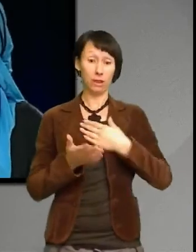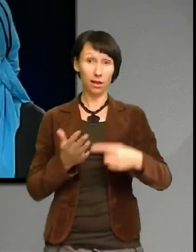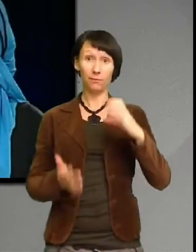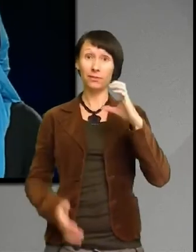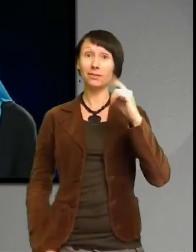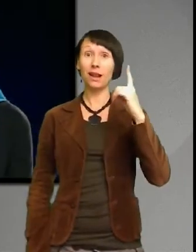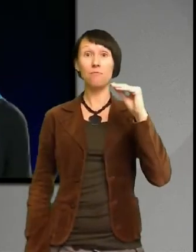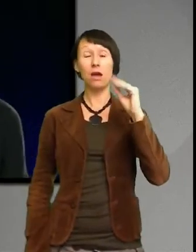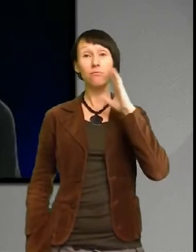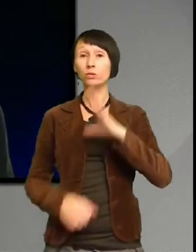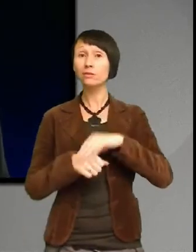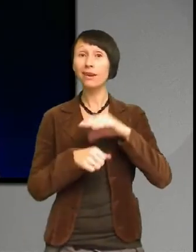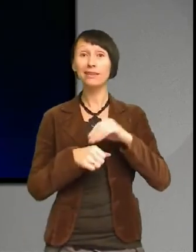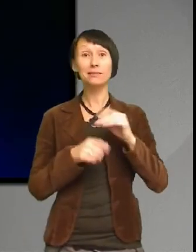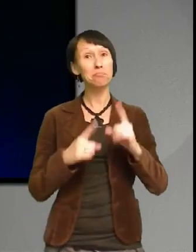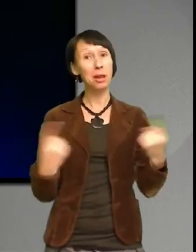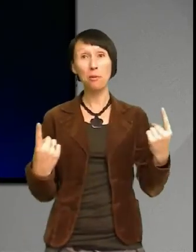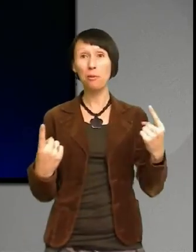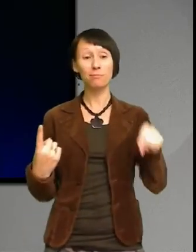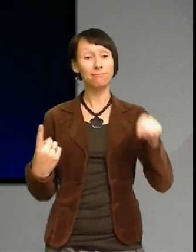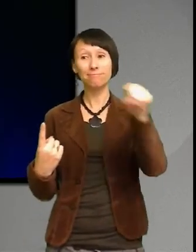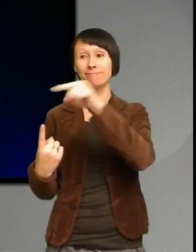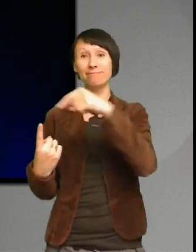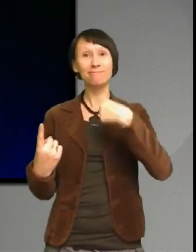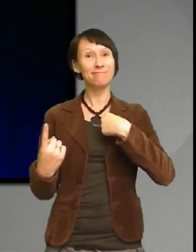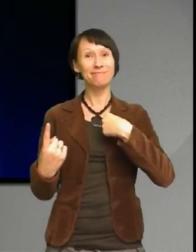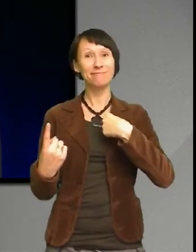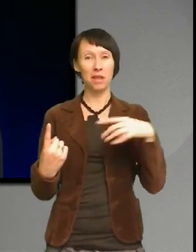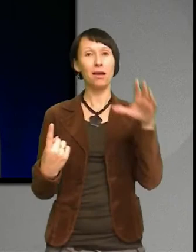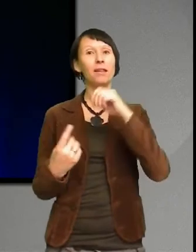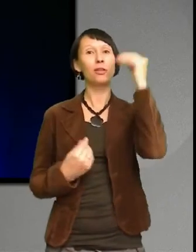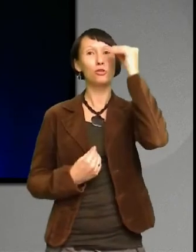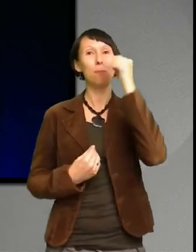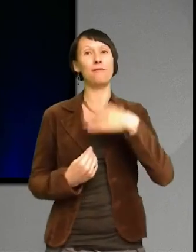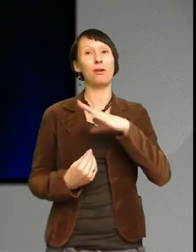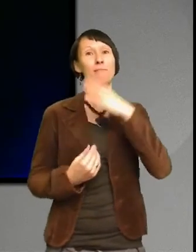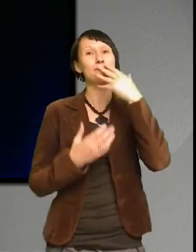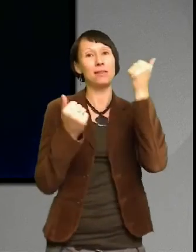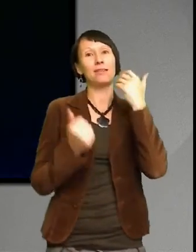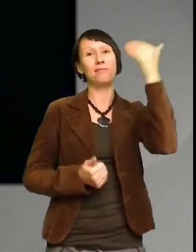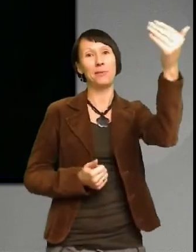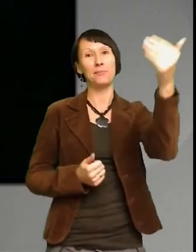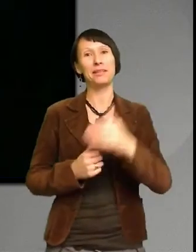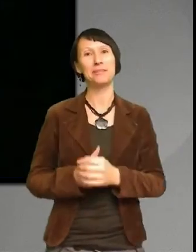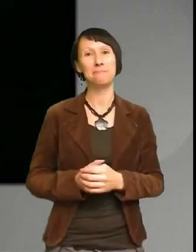som drömmer om ett bättre liv med en god och ljus framtid. Tack för att ni lyssnade.